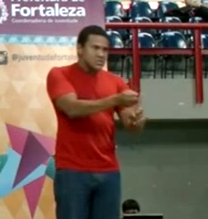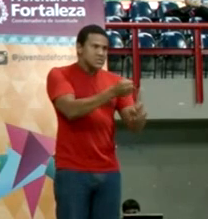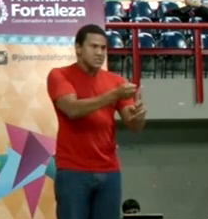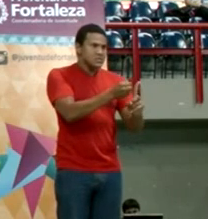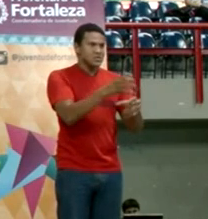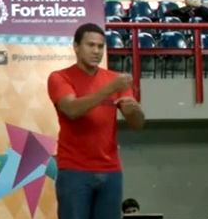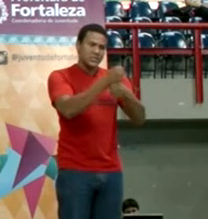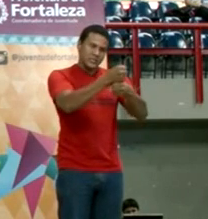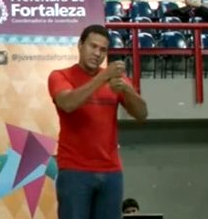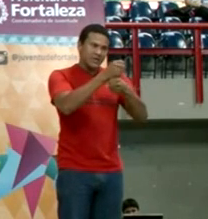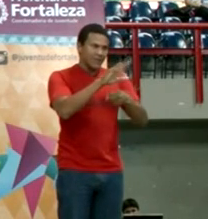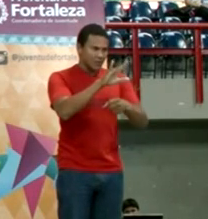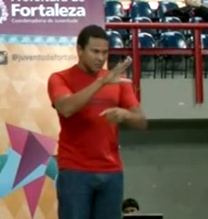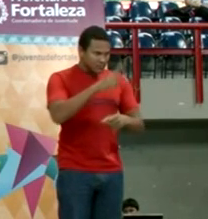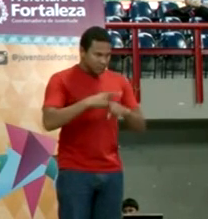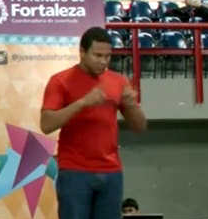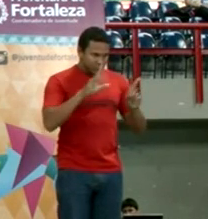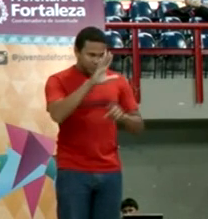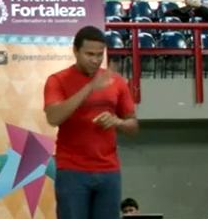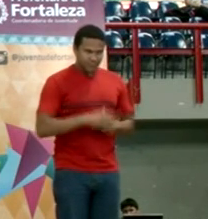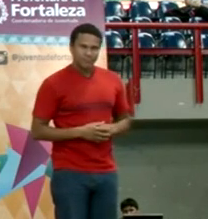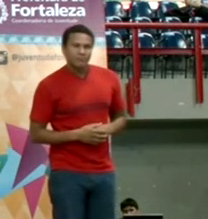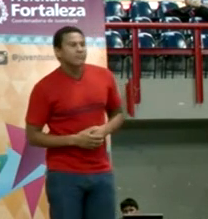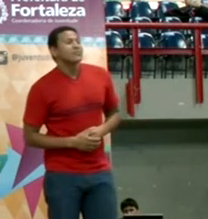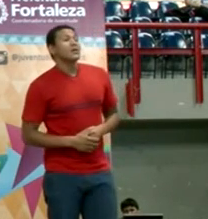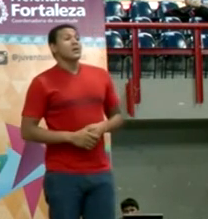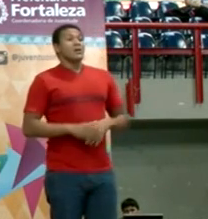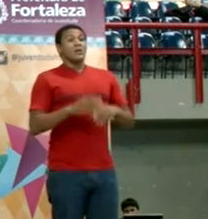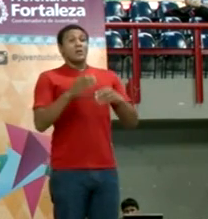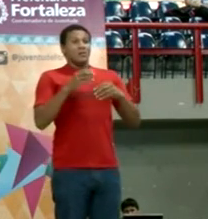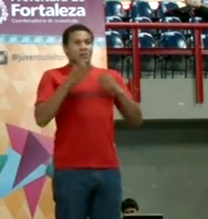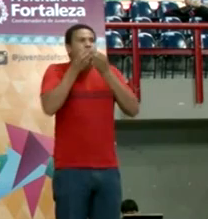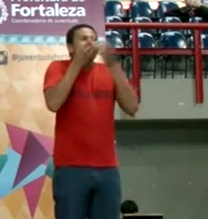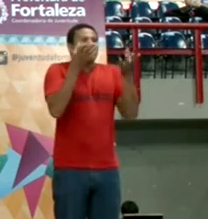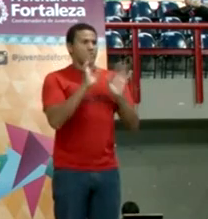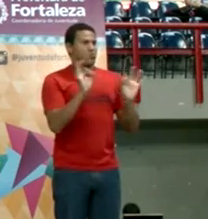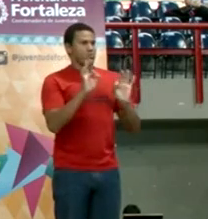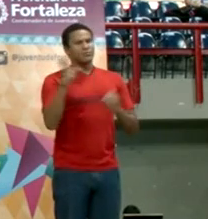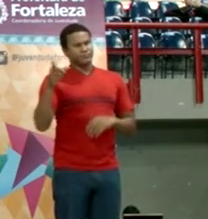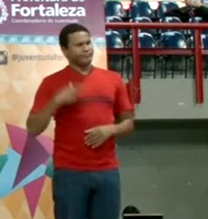não entregou ninguém. Enquanto isso, o Francisco Ferdinando fez a reunião.